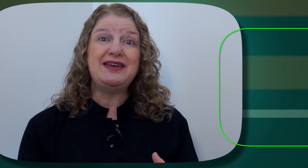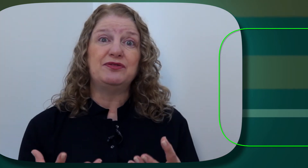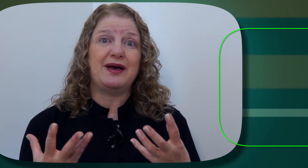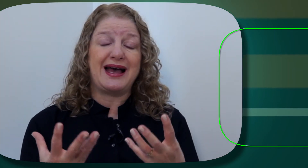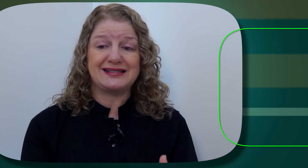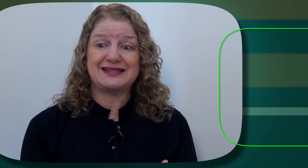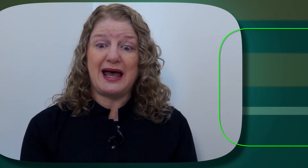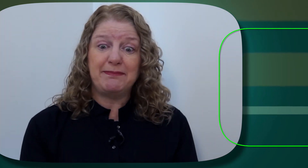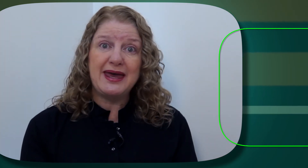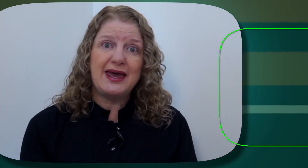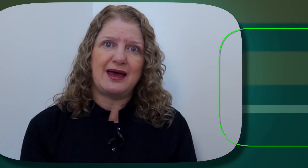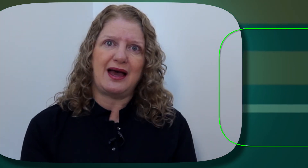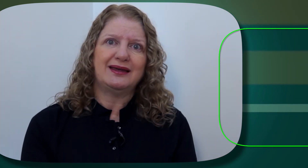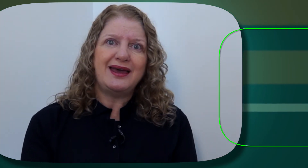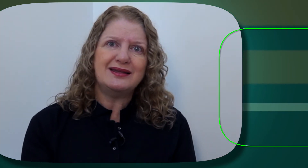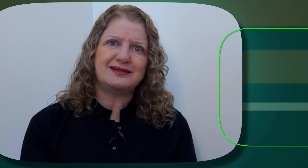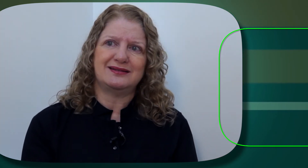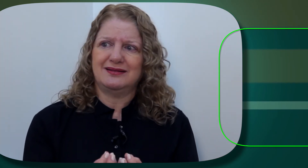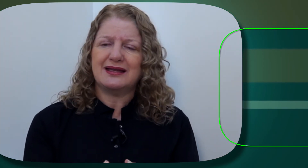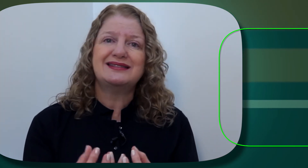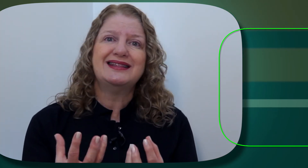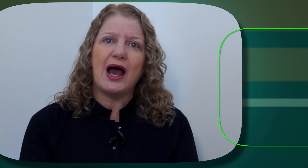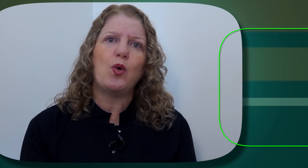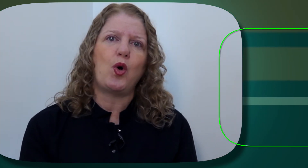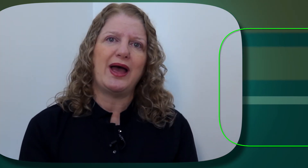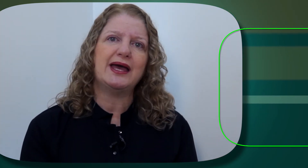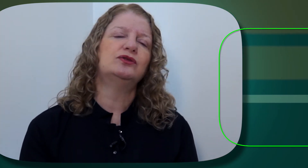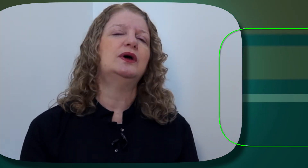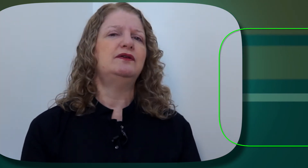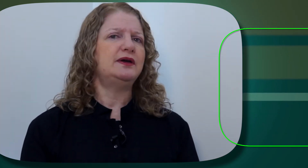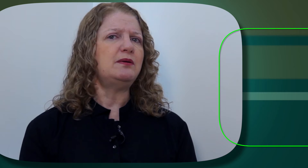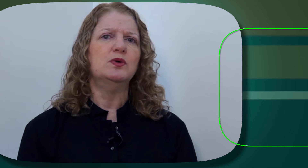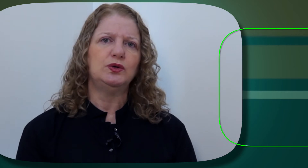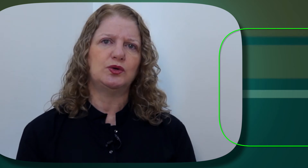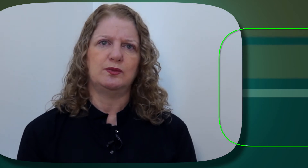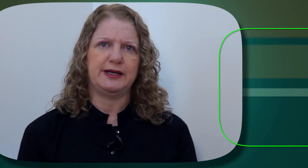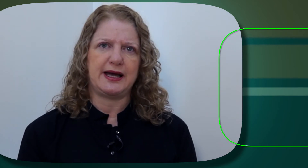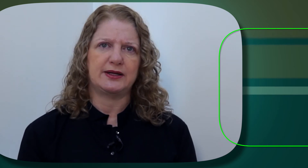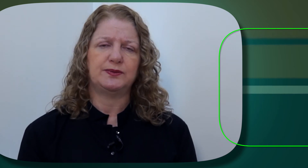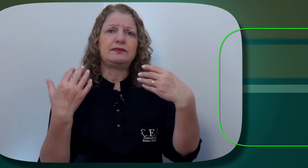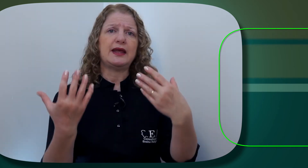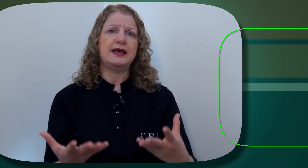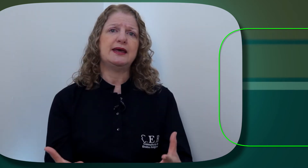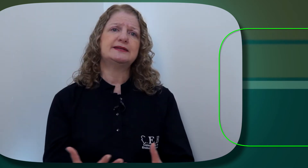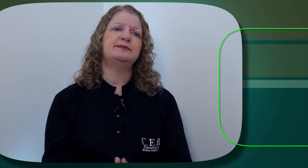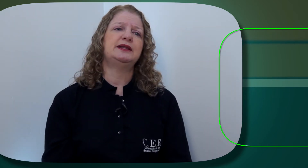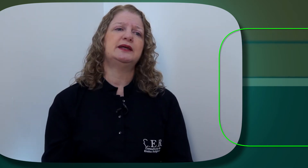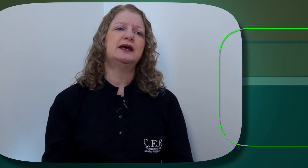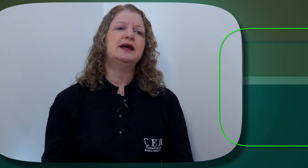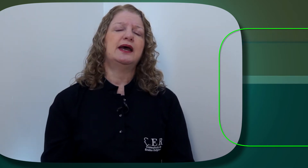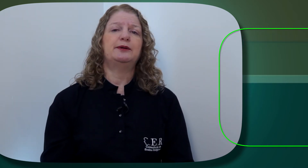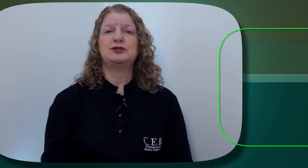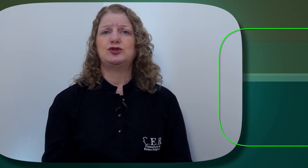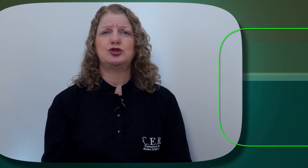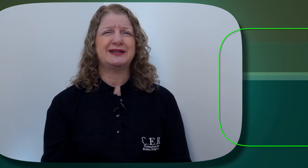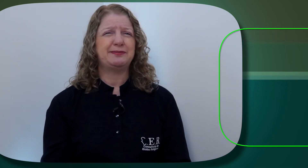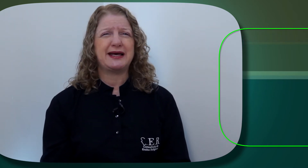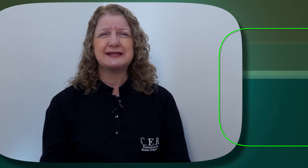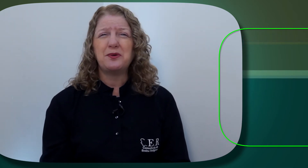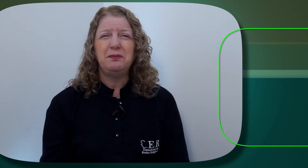sem saber aquele sinal correto, fica muito complicado. Essa menina, ela precisou de uma adaptação